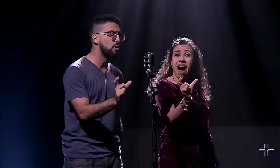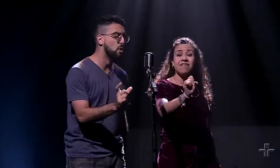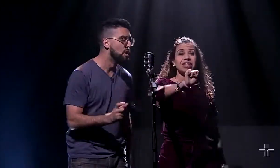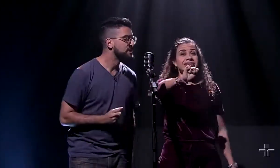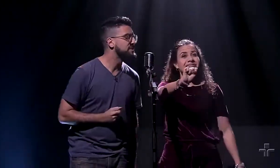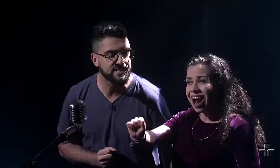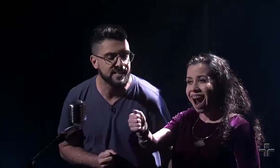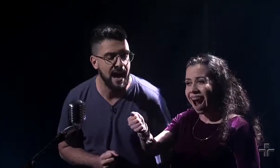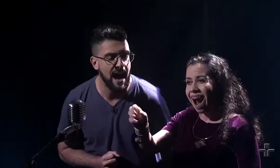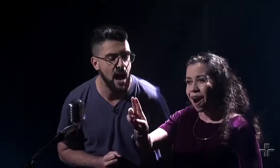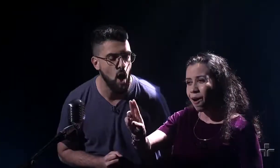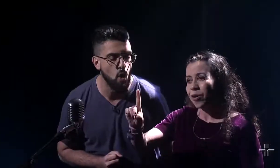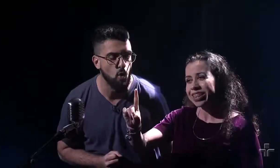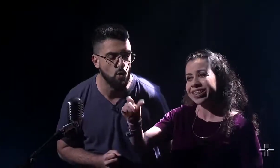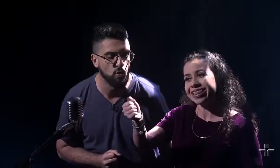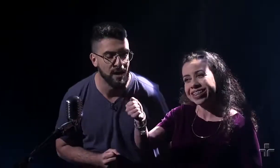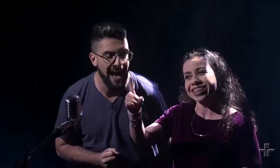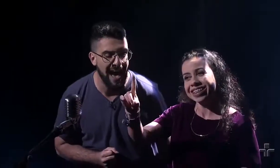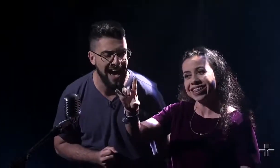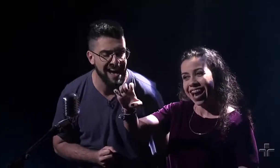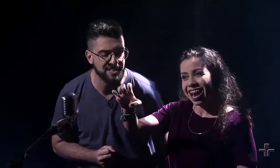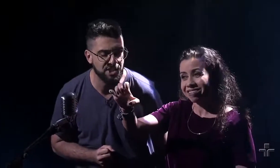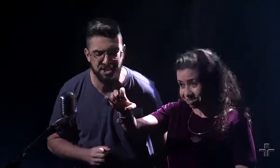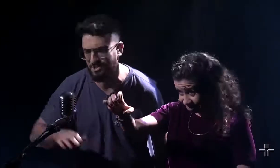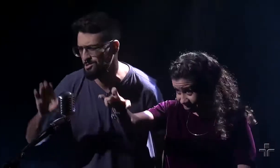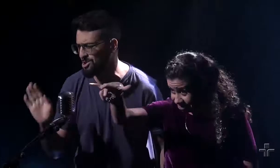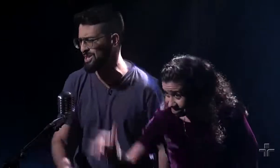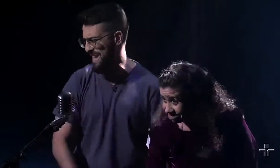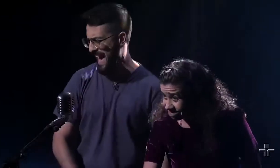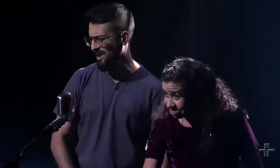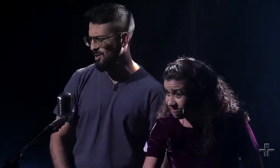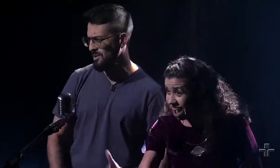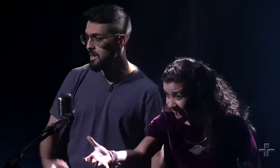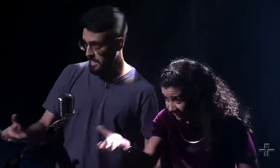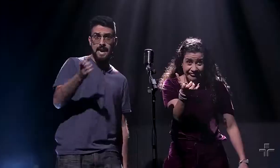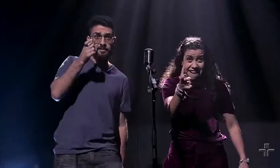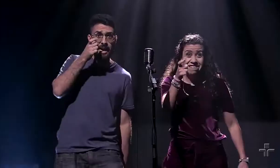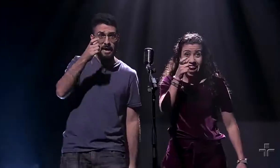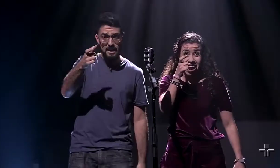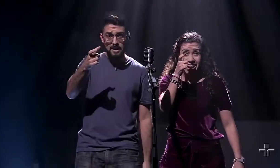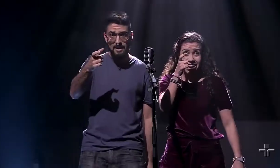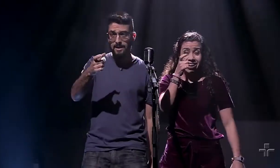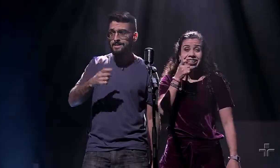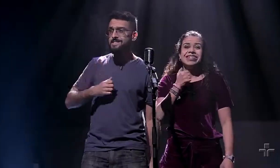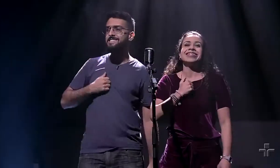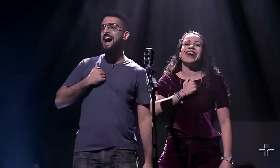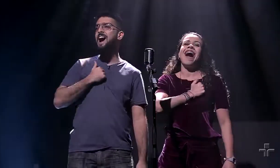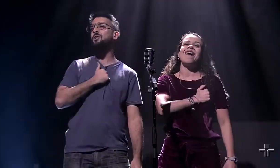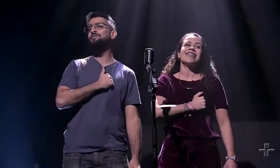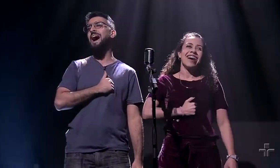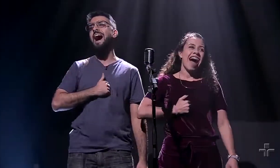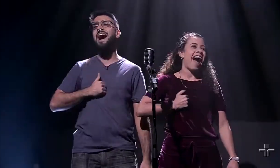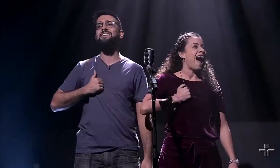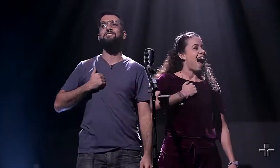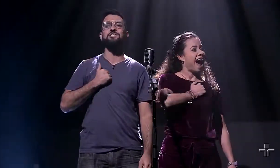como saudade no chinelo que saudade